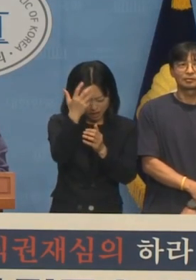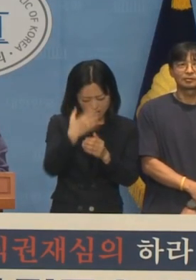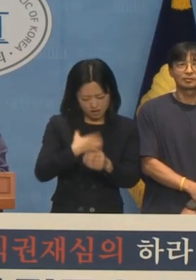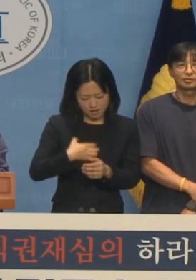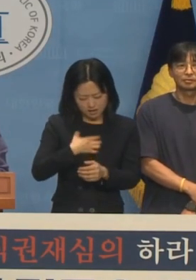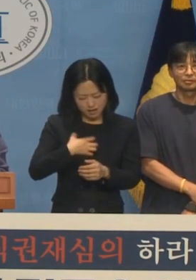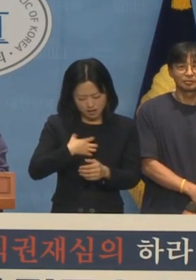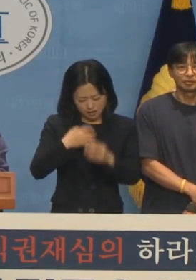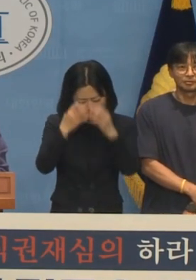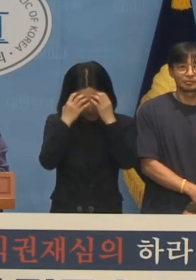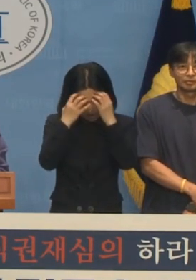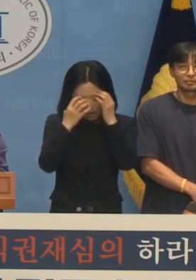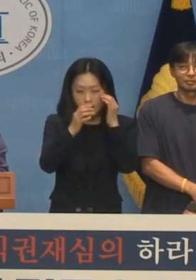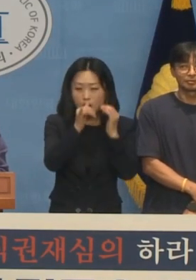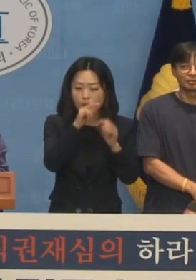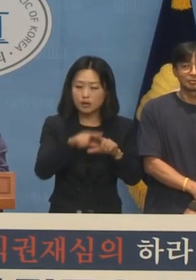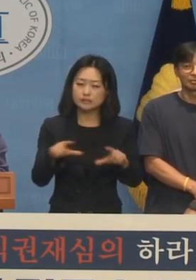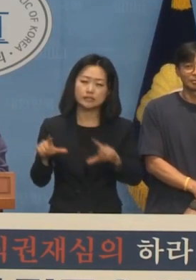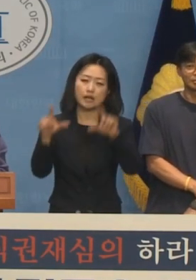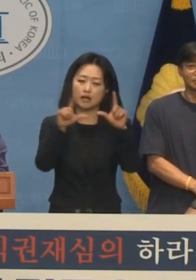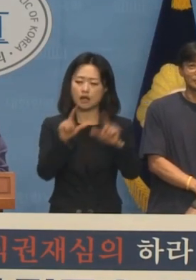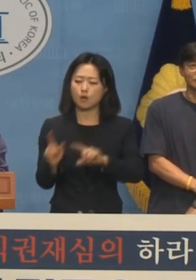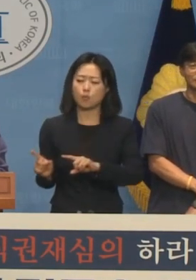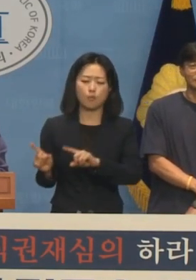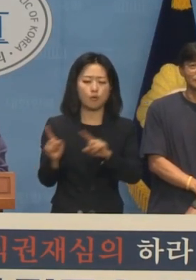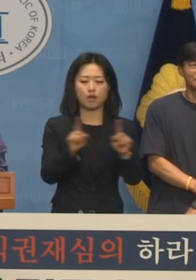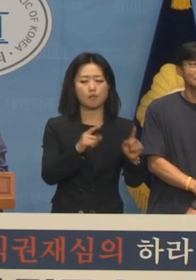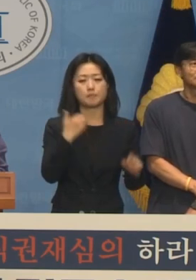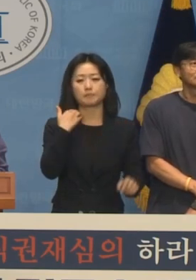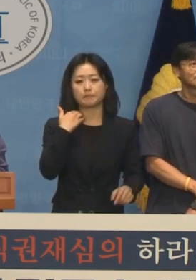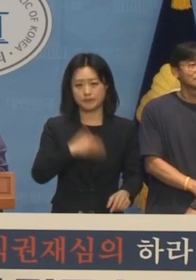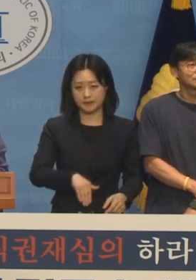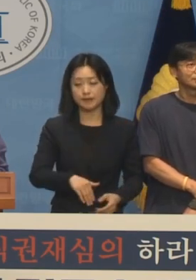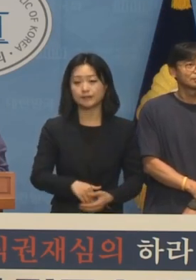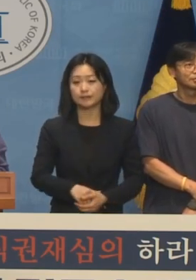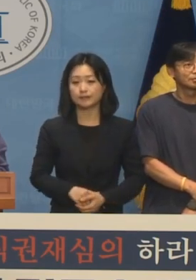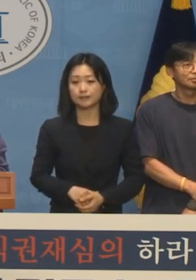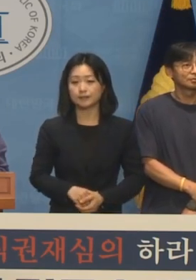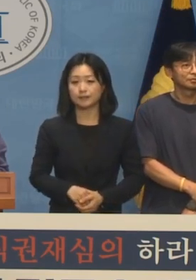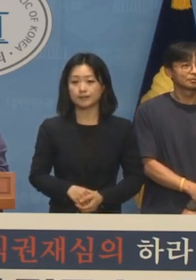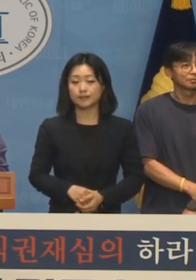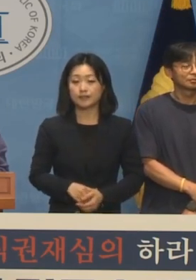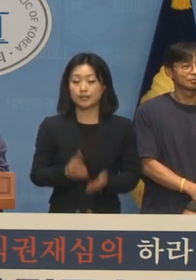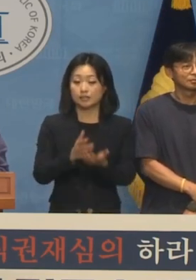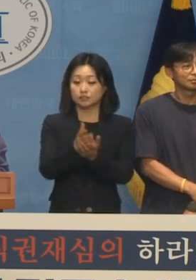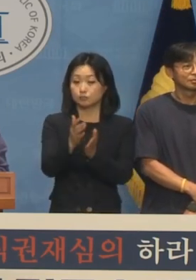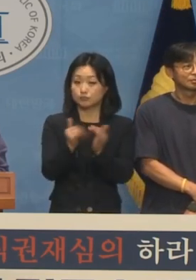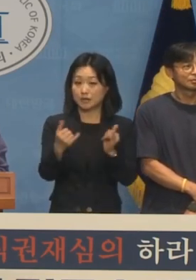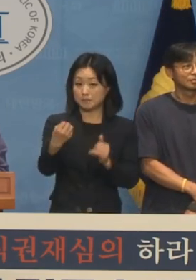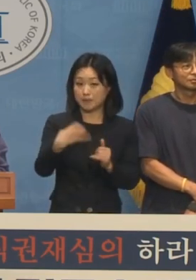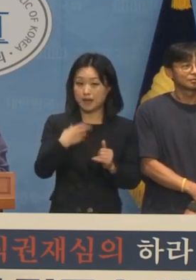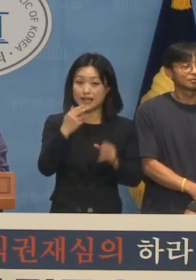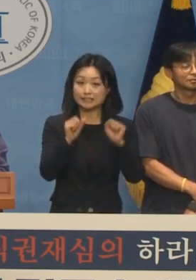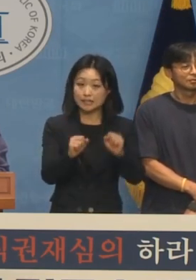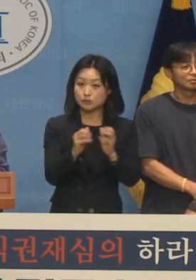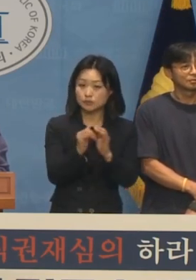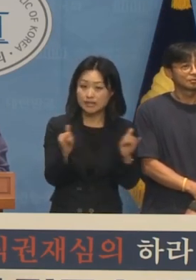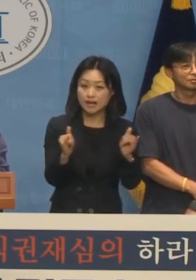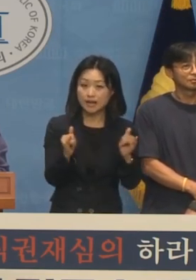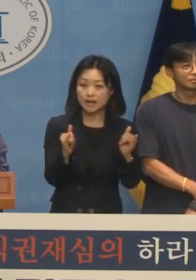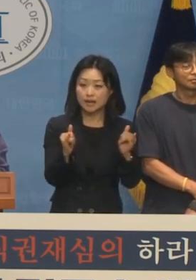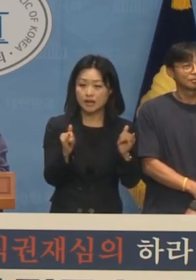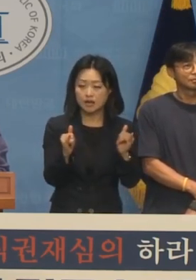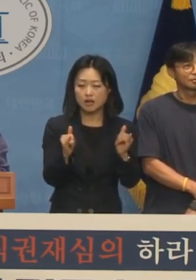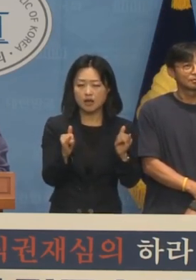고통을 겪고 있으며 일상을 회복하지 못하고 있습니다. 전문가들도 생존자들의